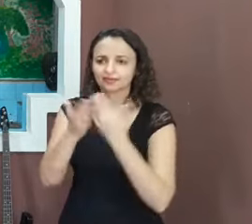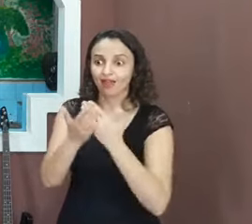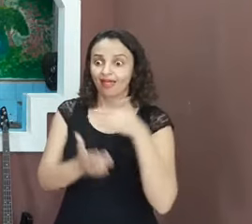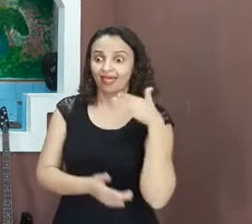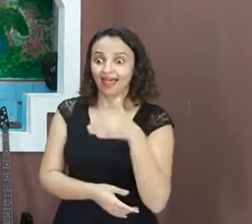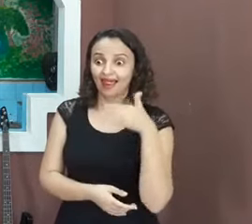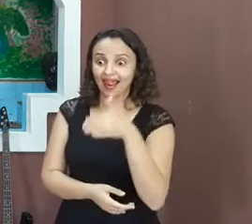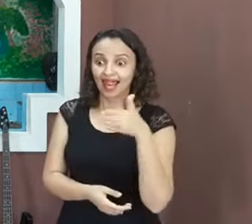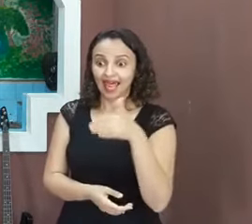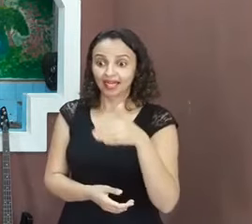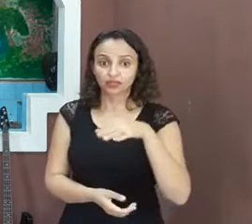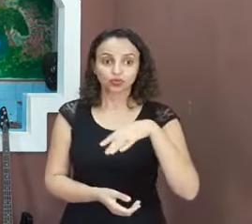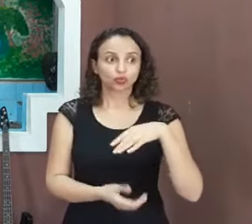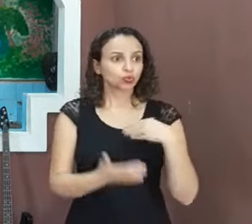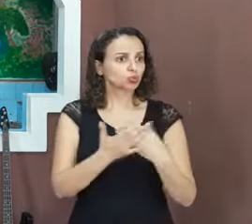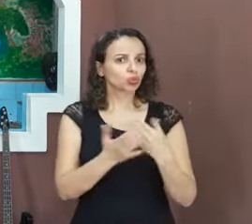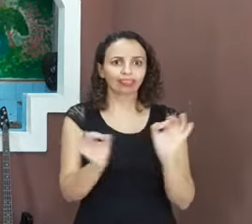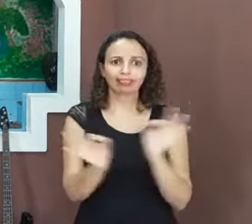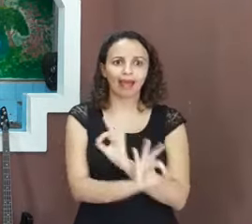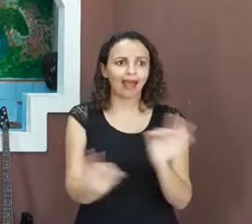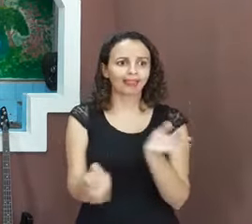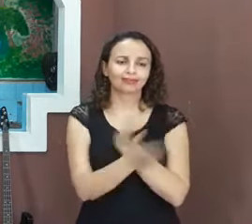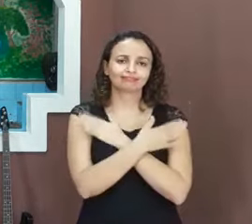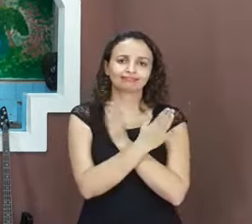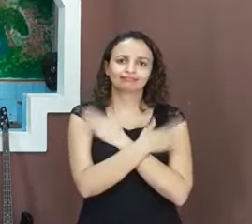nada. Vagabundo,